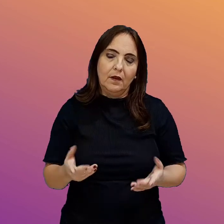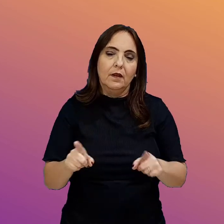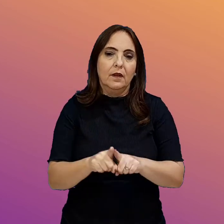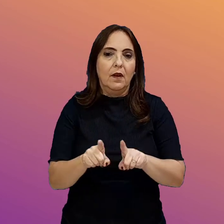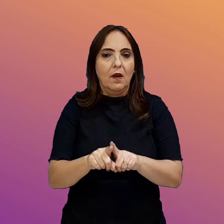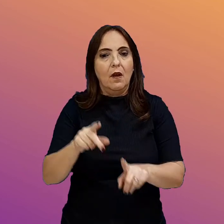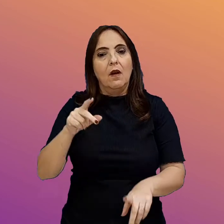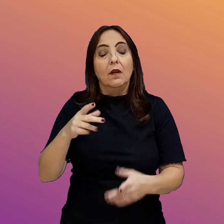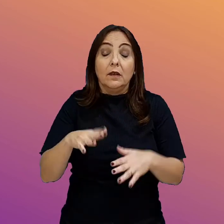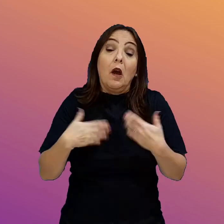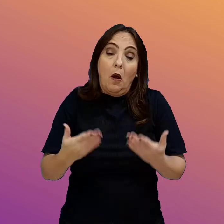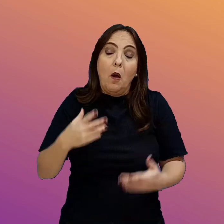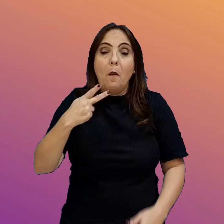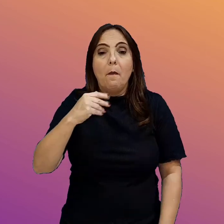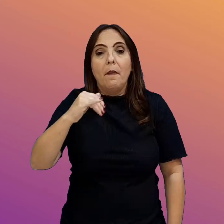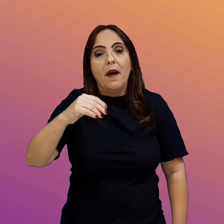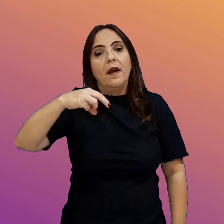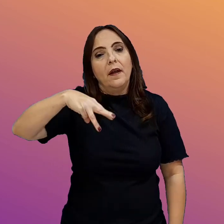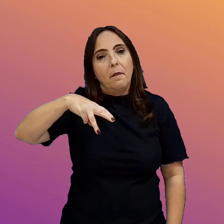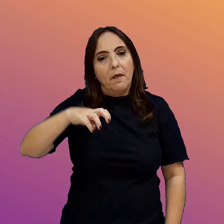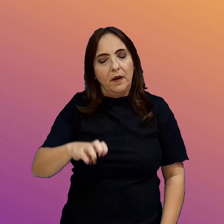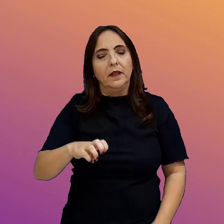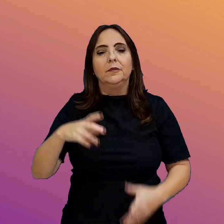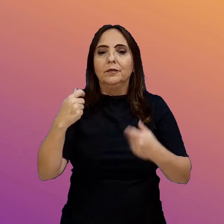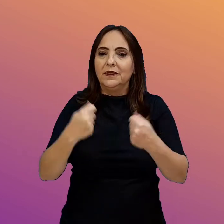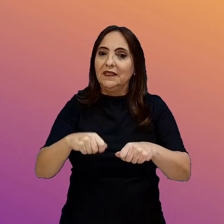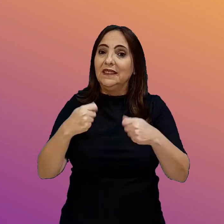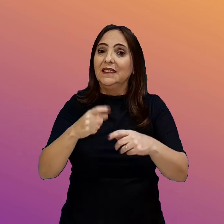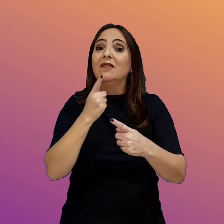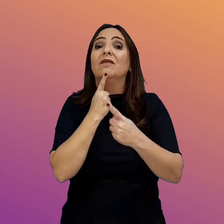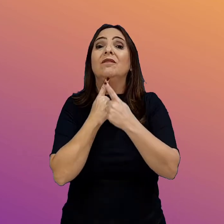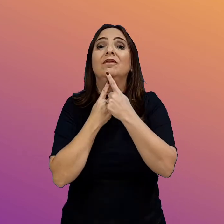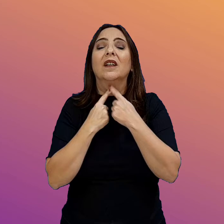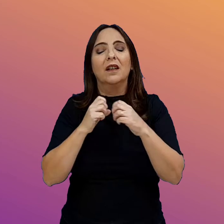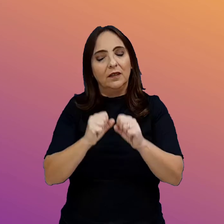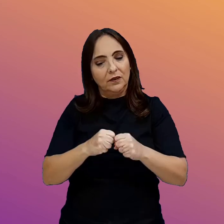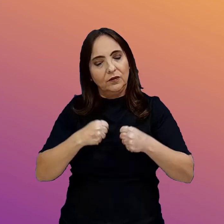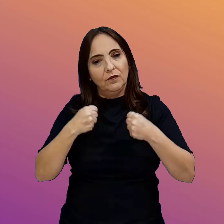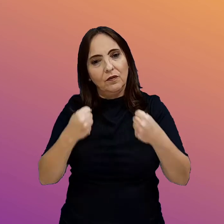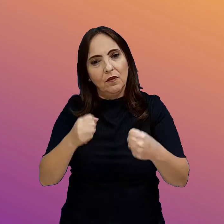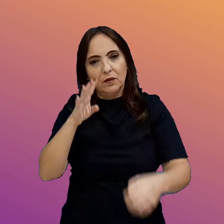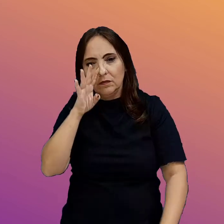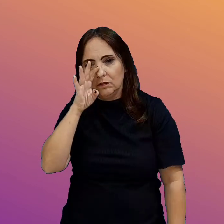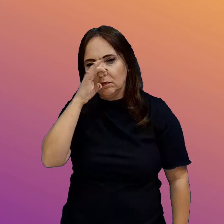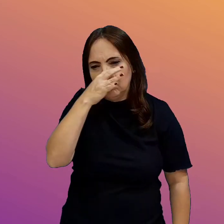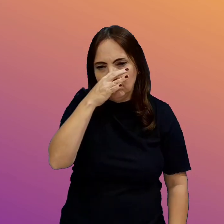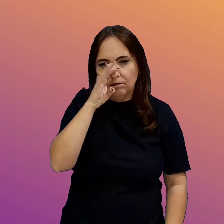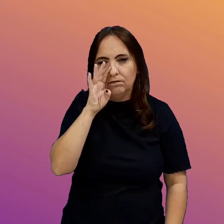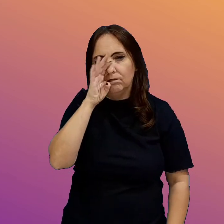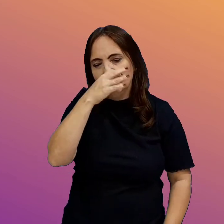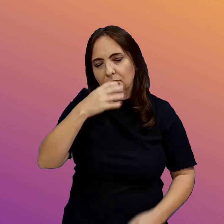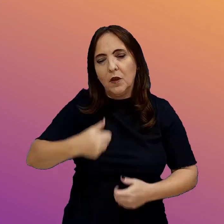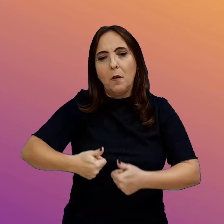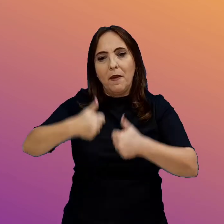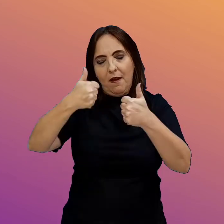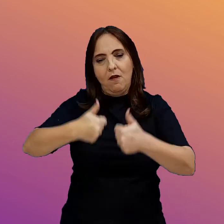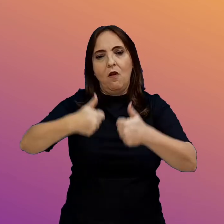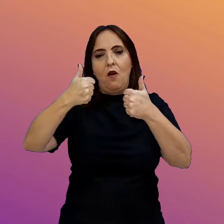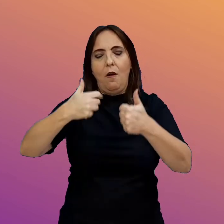pai e a mãe têm realmente que desejar esse melhor para o filho,